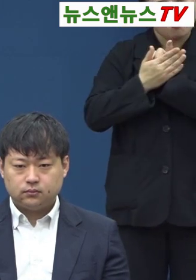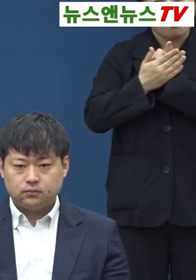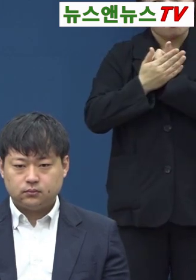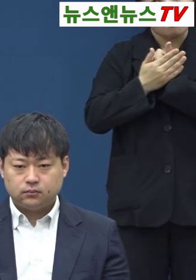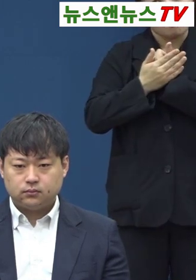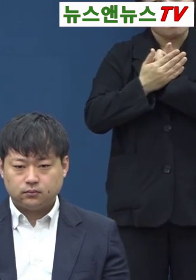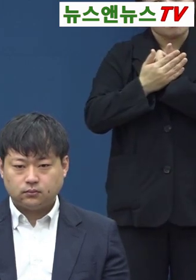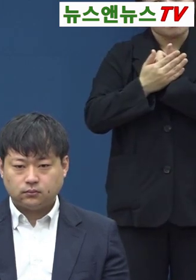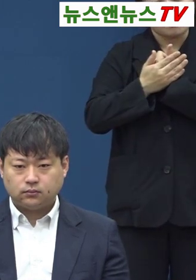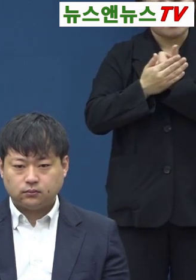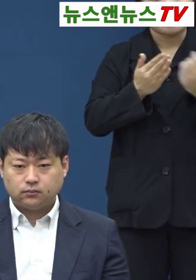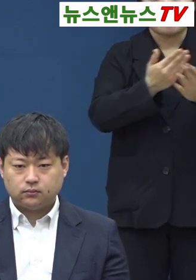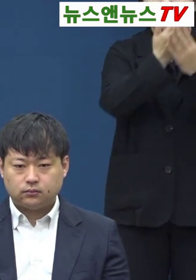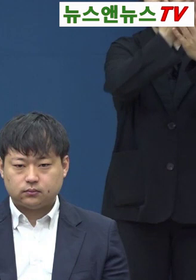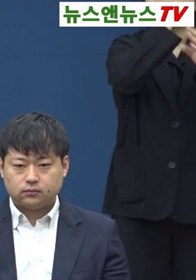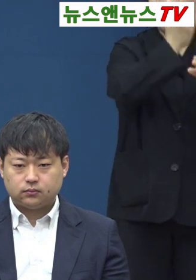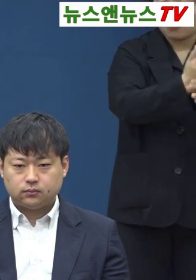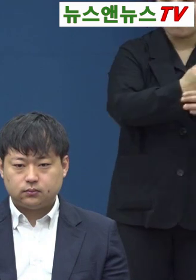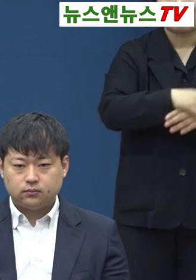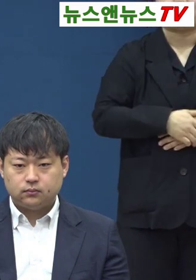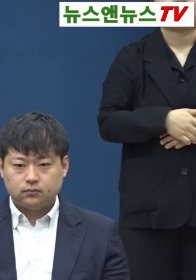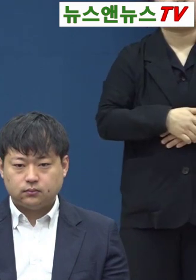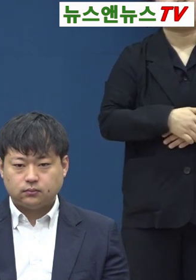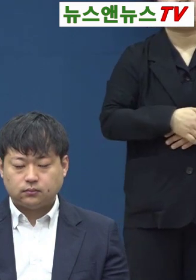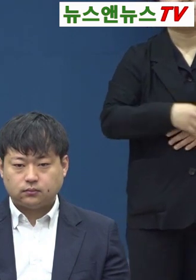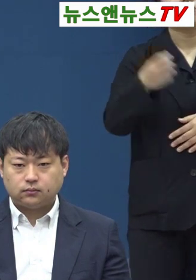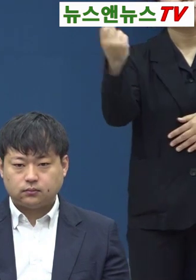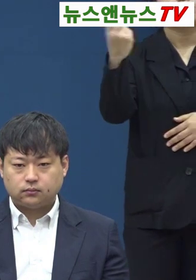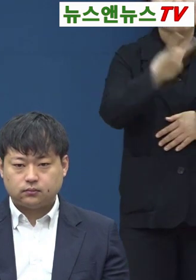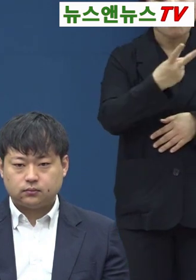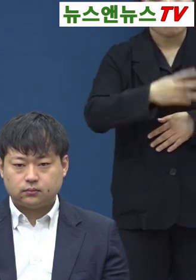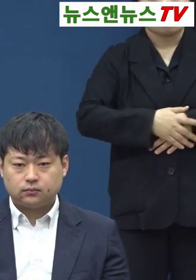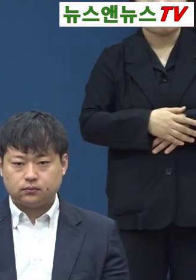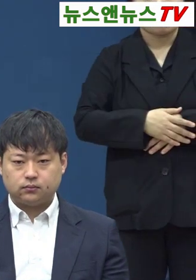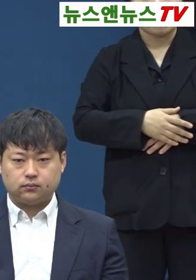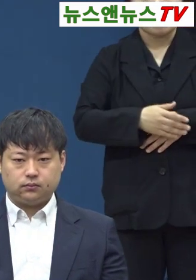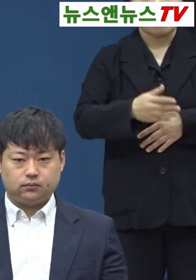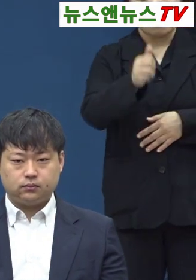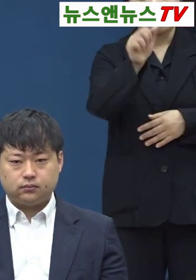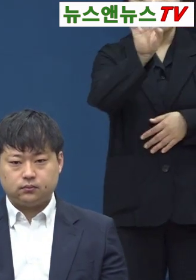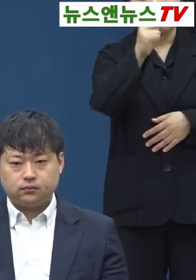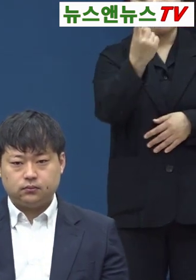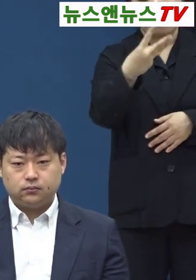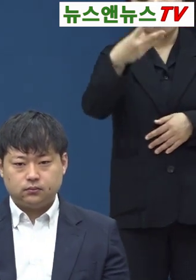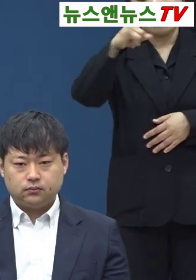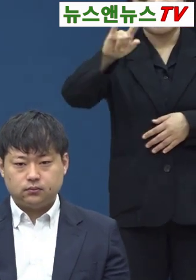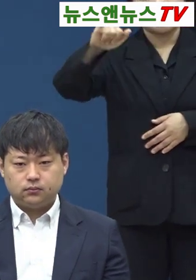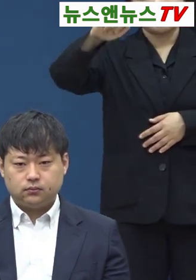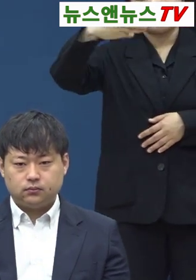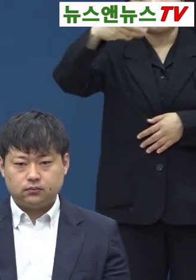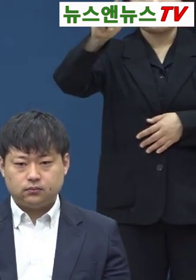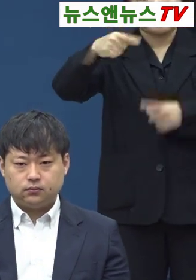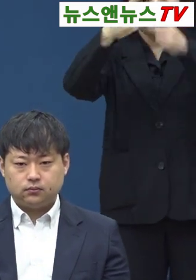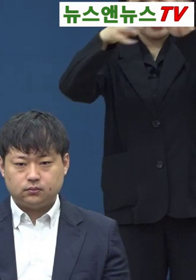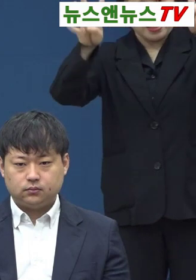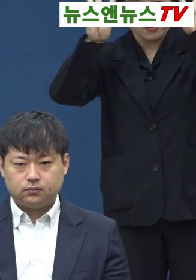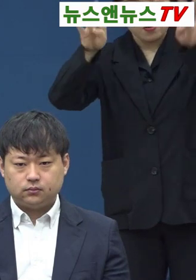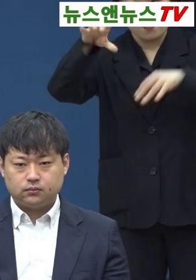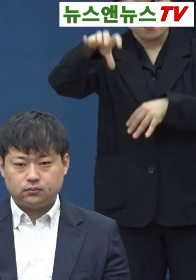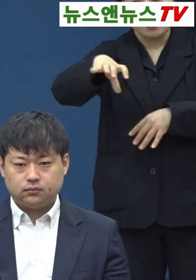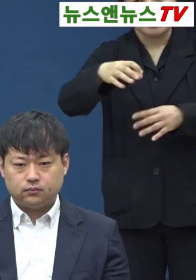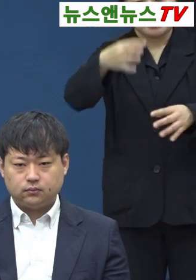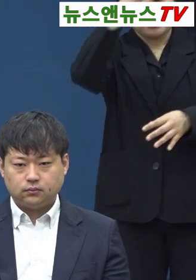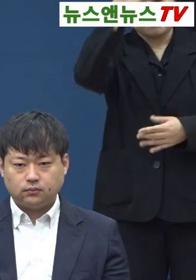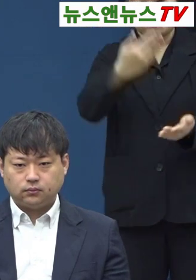받아서 양성을 하고 있고, 특히 또 우리 화성 폴리텍대학교 있잖아요. 폴리텍대학과 함께 기술